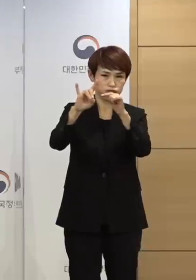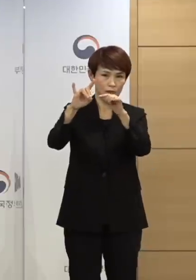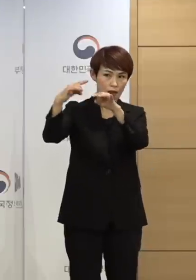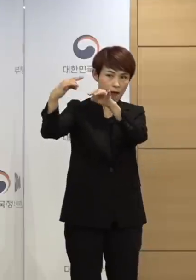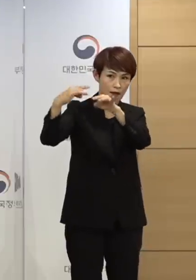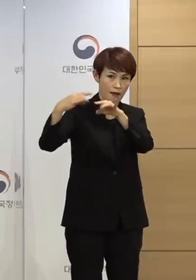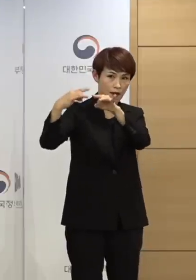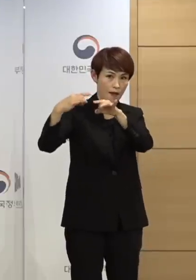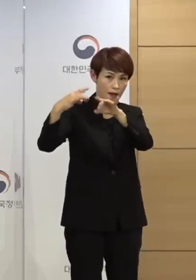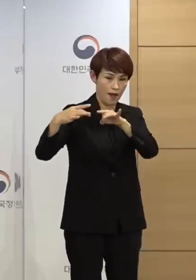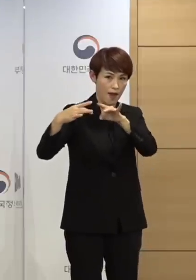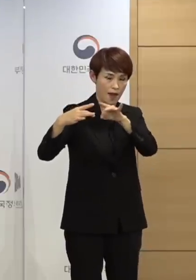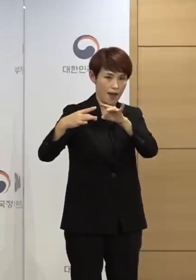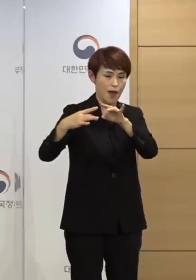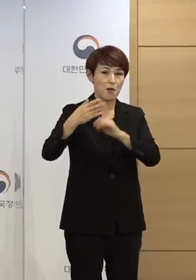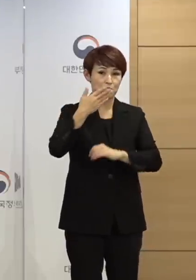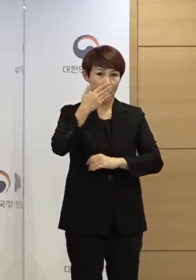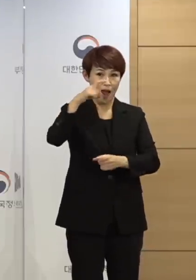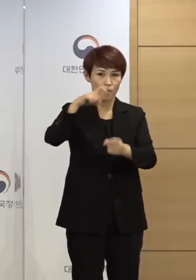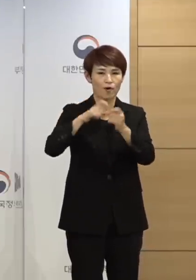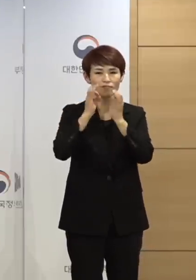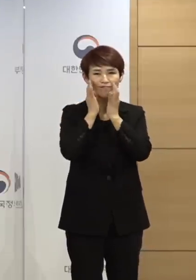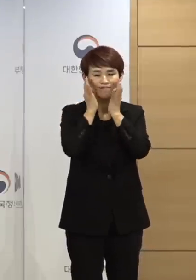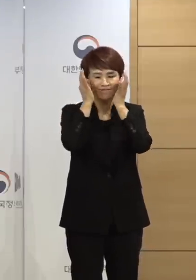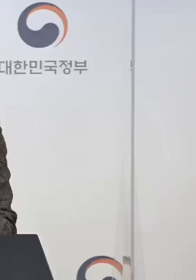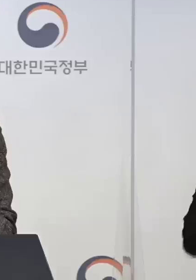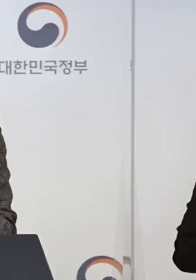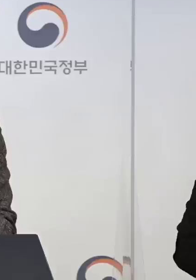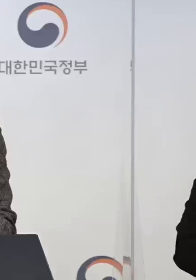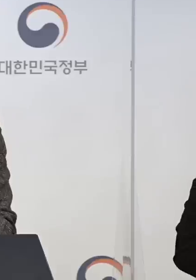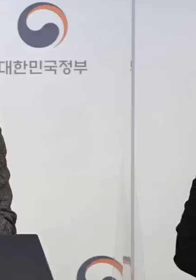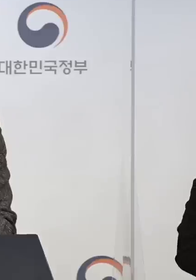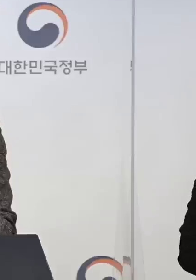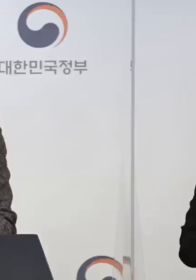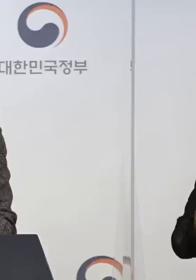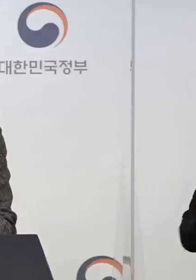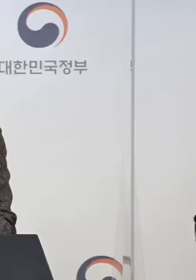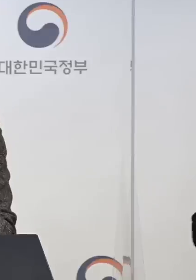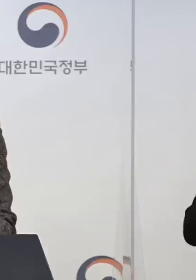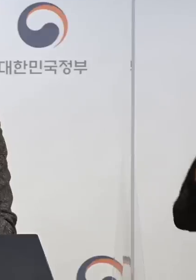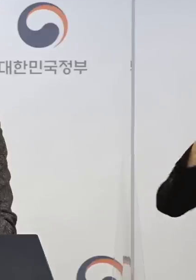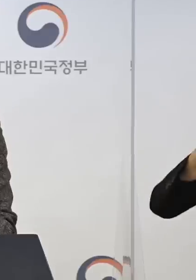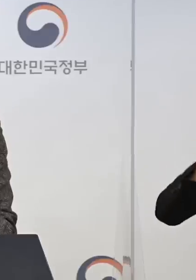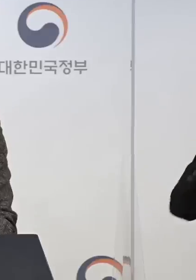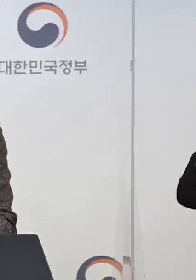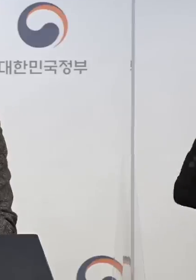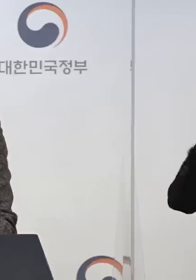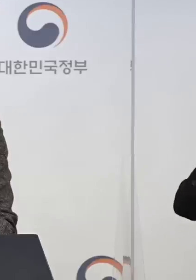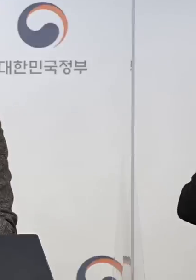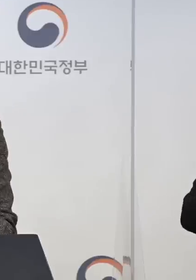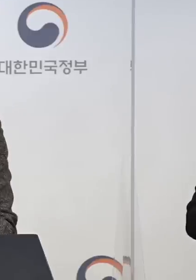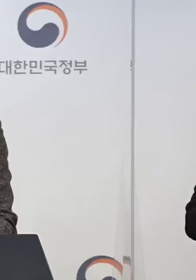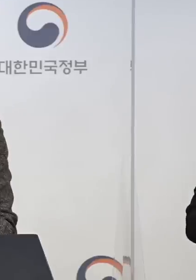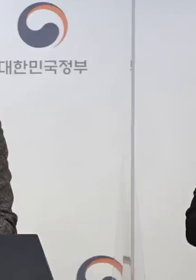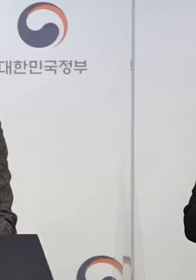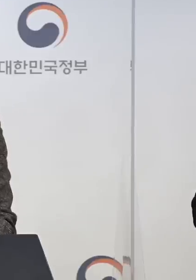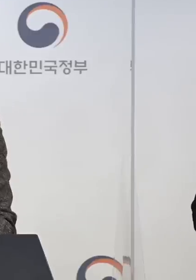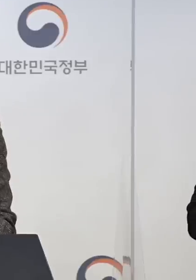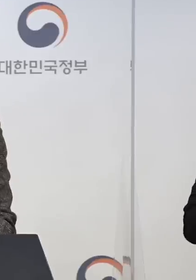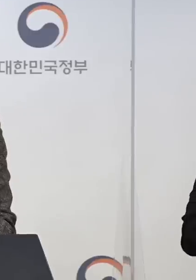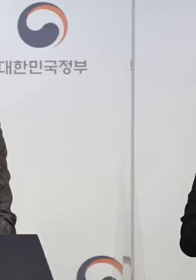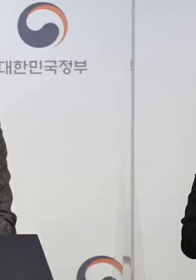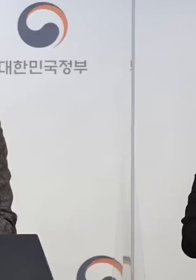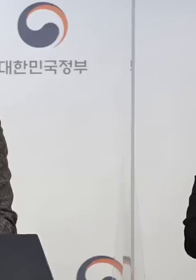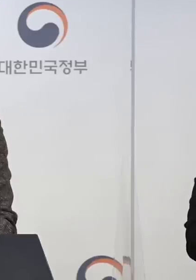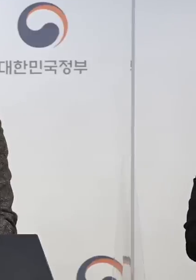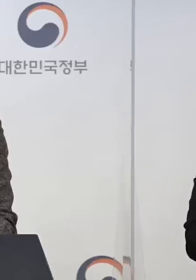이상을 낼 수 있도록 최대한 노력하겠습니다. 그동안 다누리가 개발 과정에서 중량 증가에 따른 연료